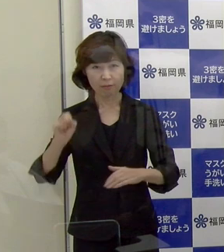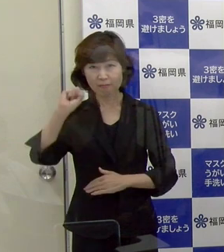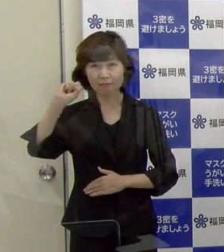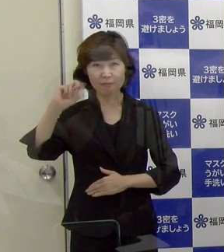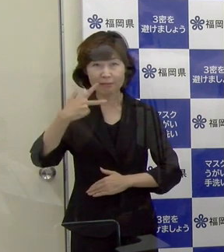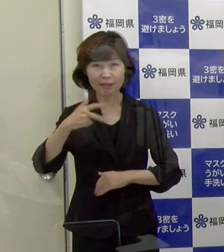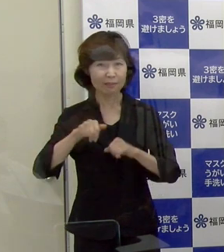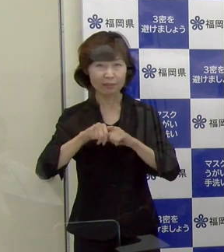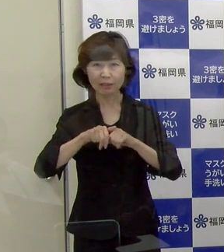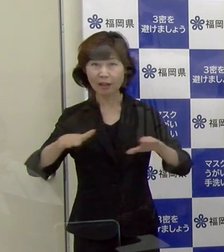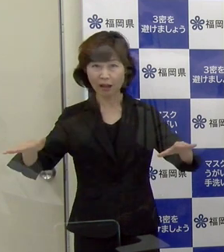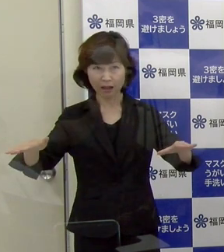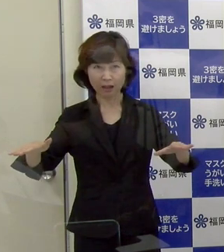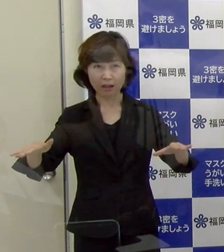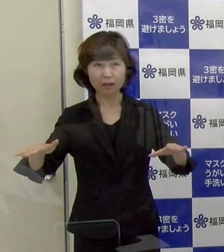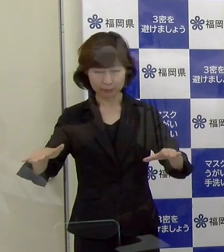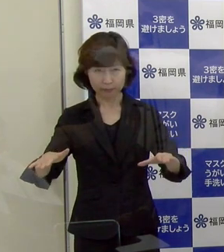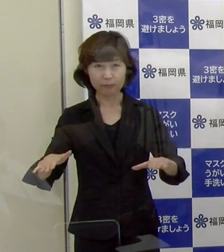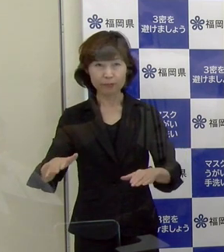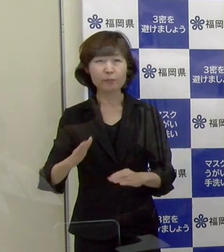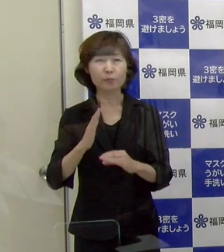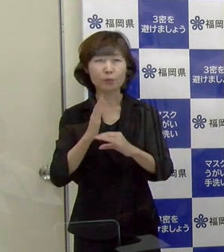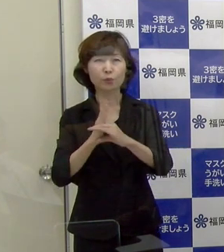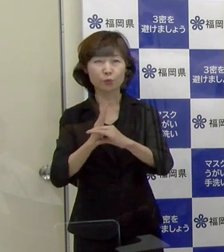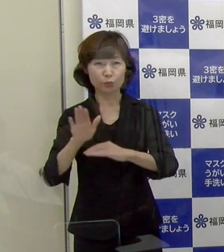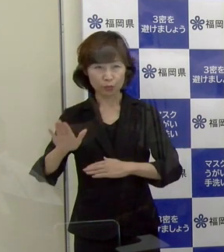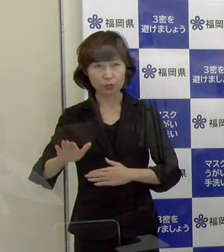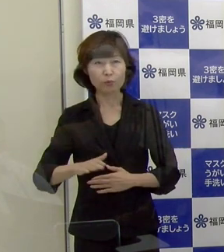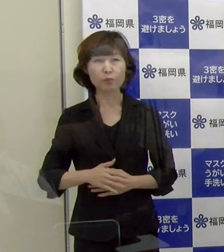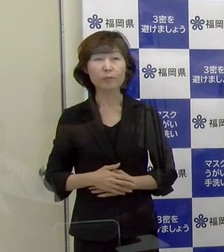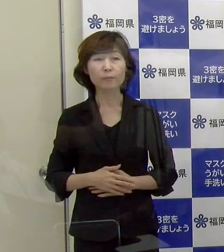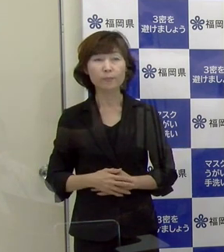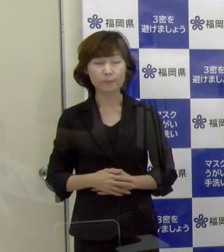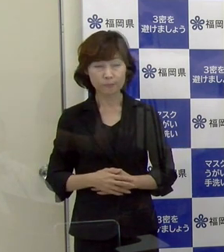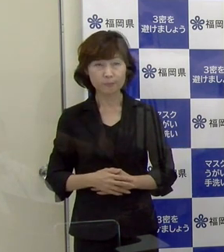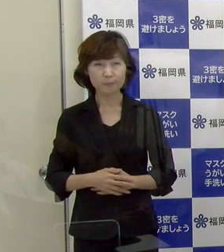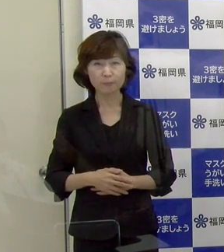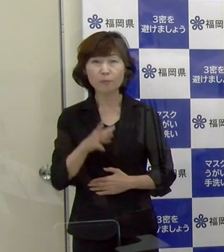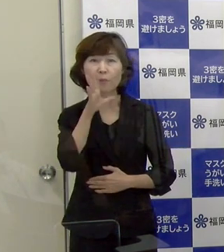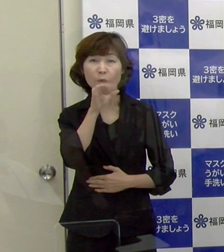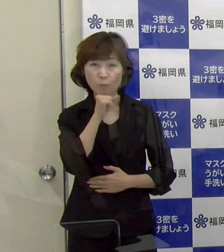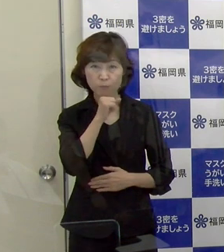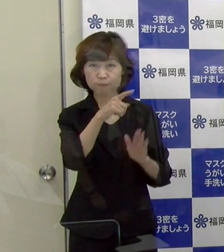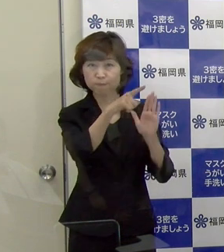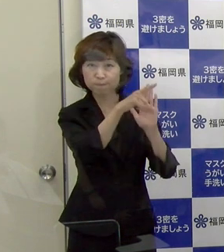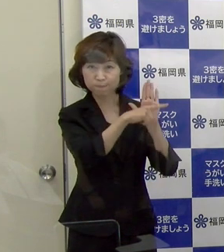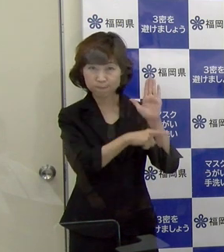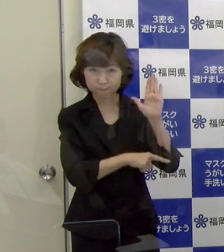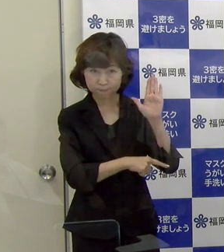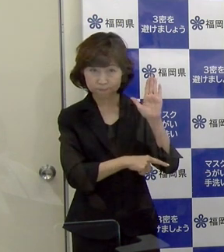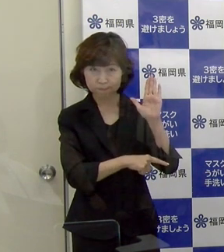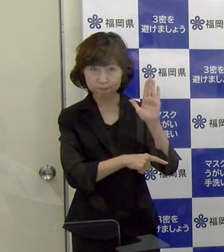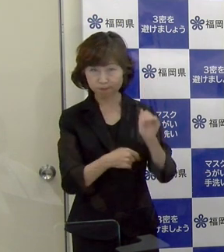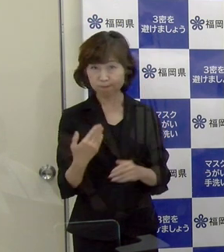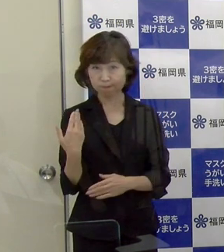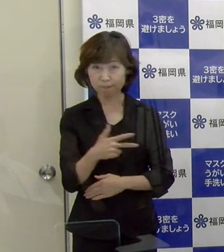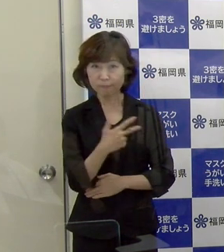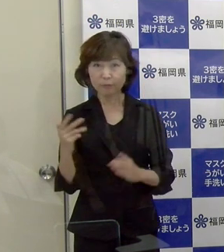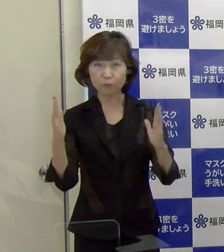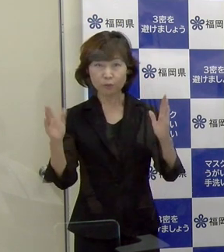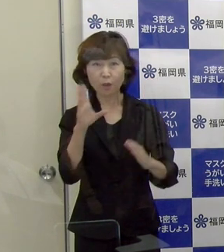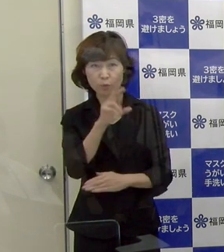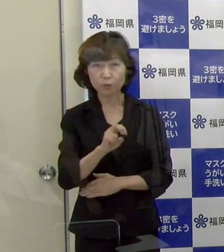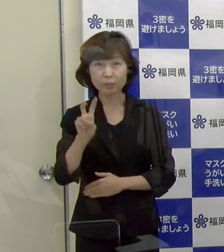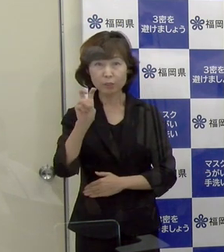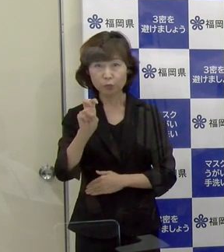只中にある考えております年代別にみますと直近1週間では20歳